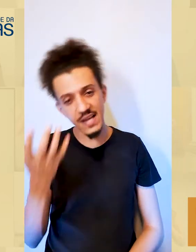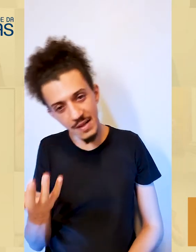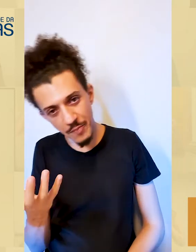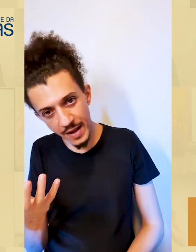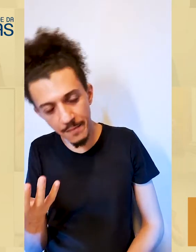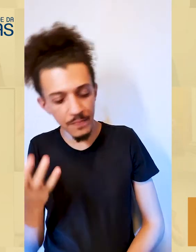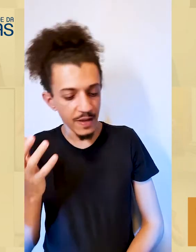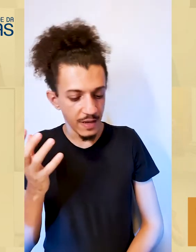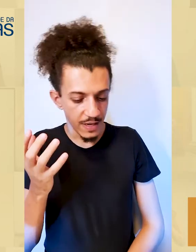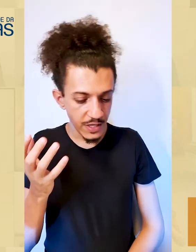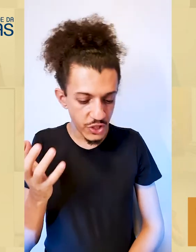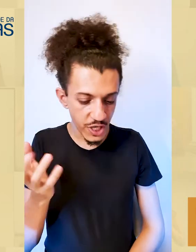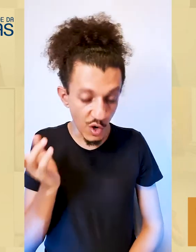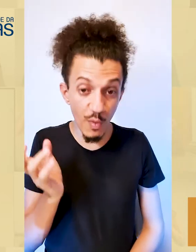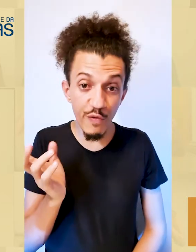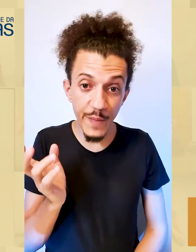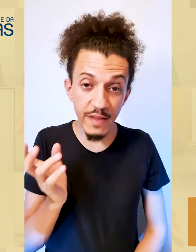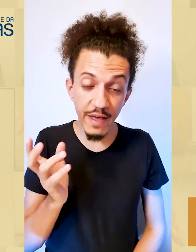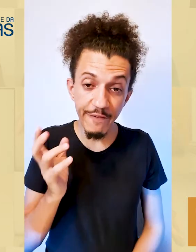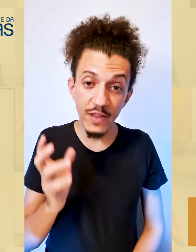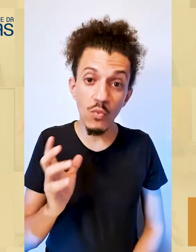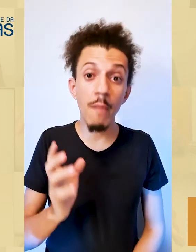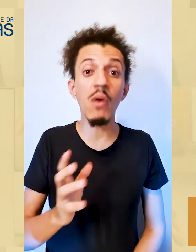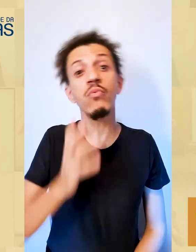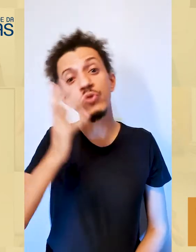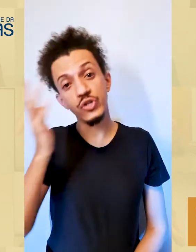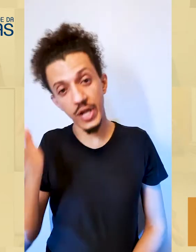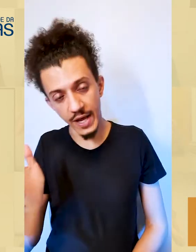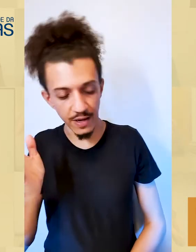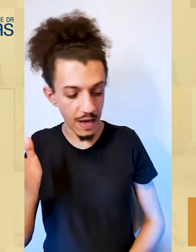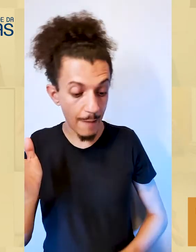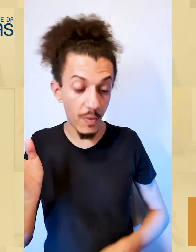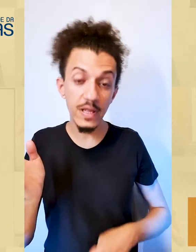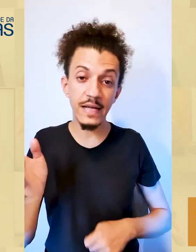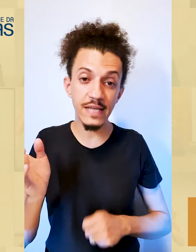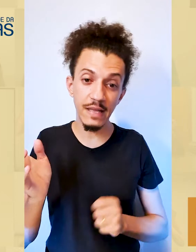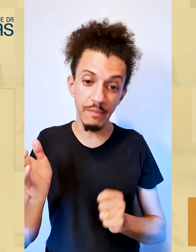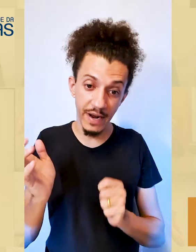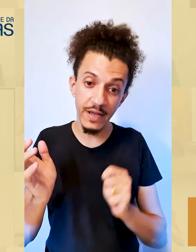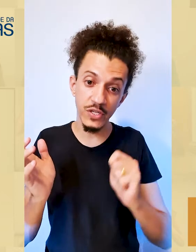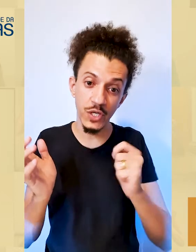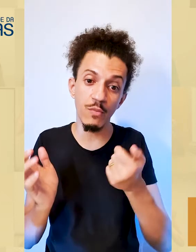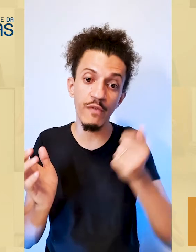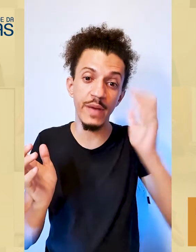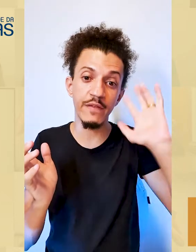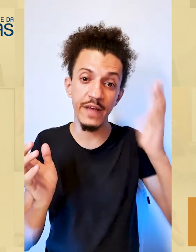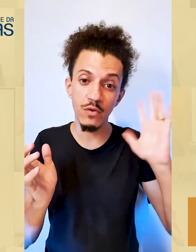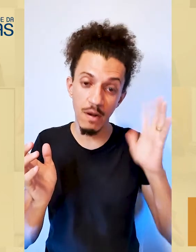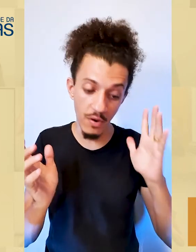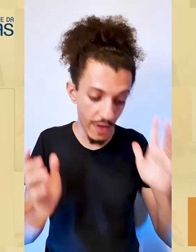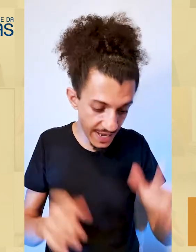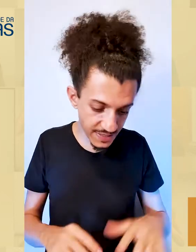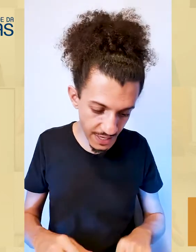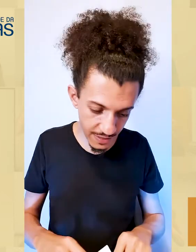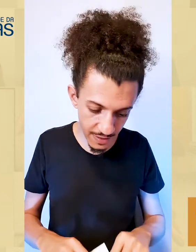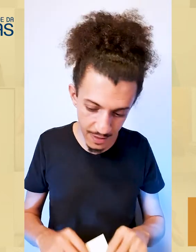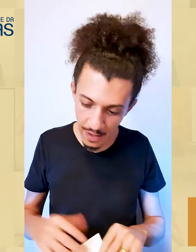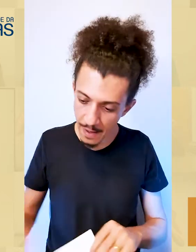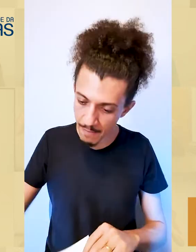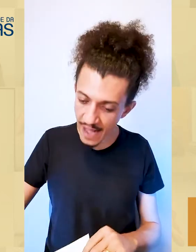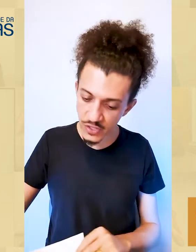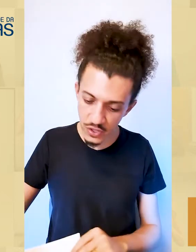da seta preta indica um movimento que é feito com a mão direita. A ponta da seta branca indica um movimento feito com a mão